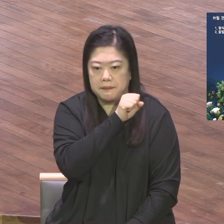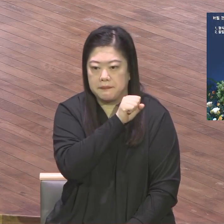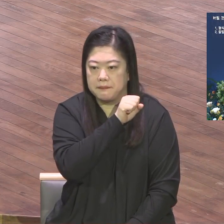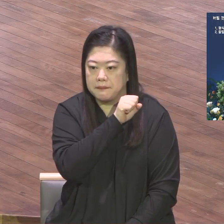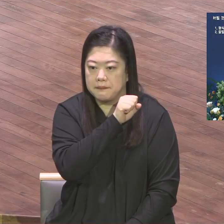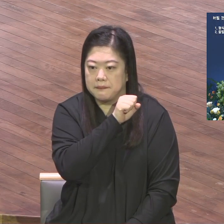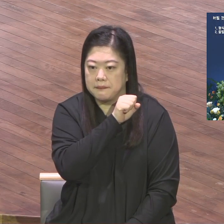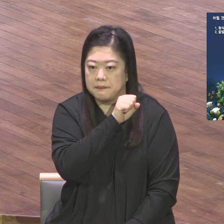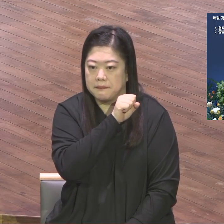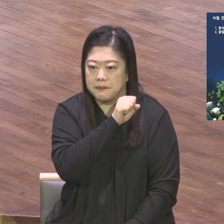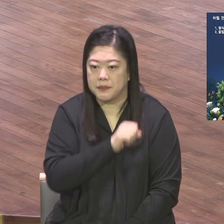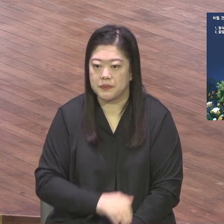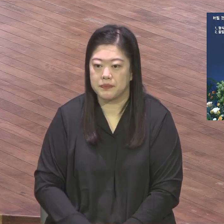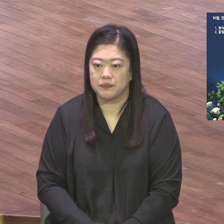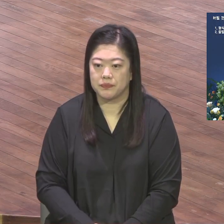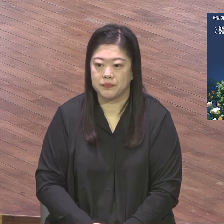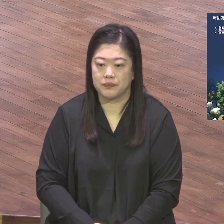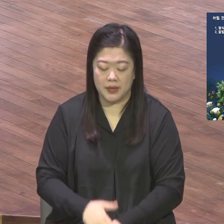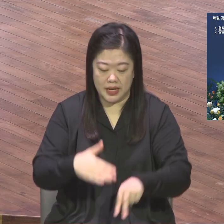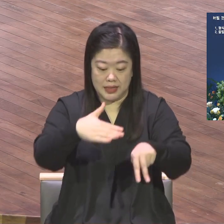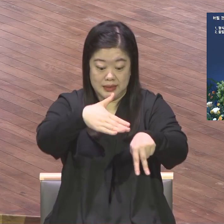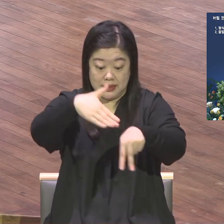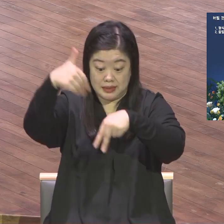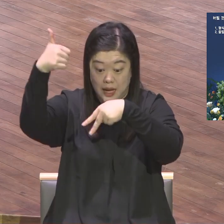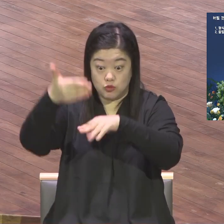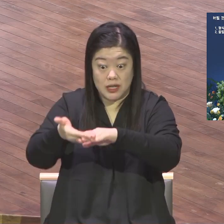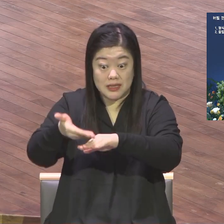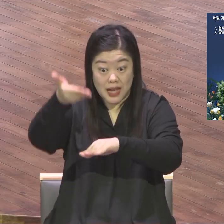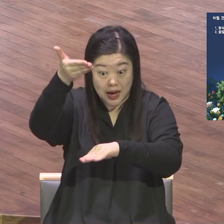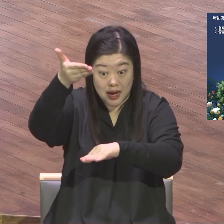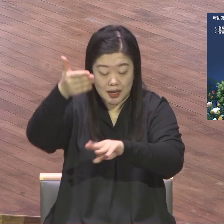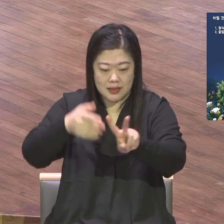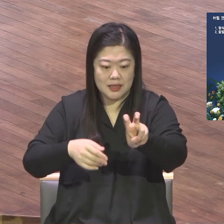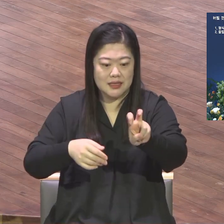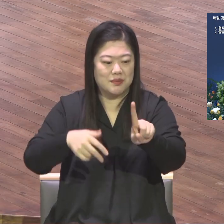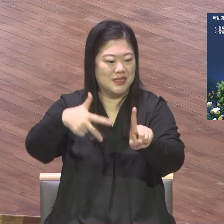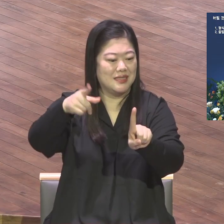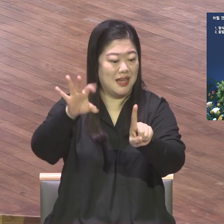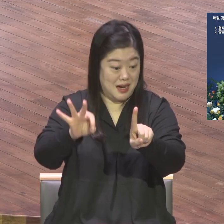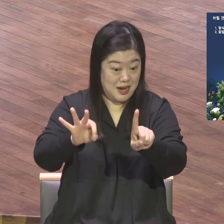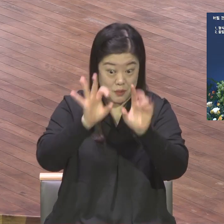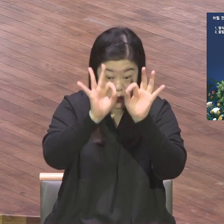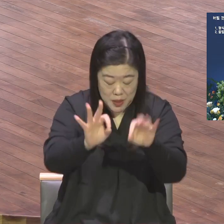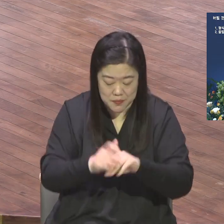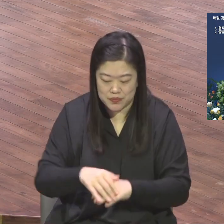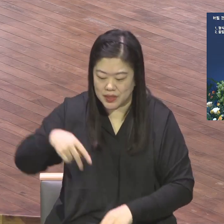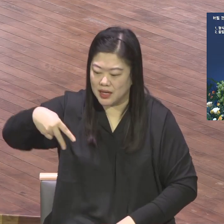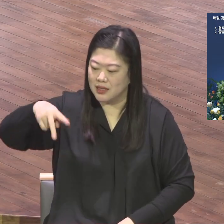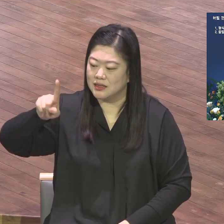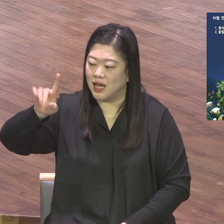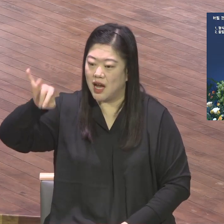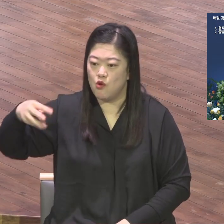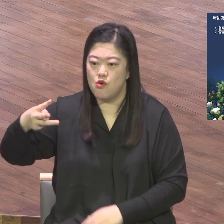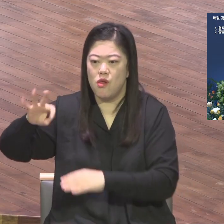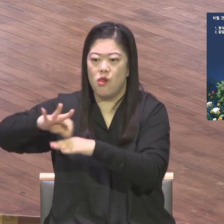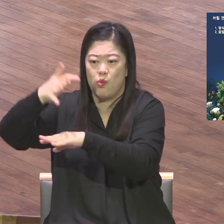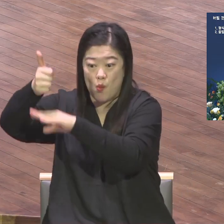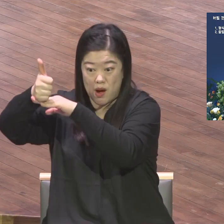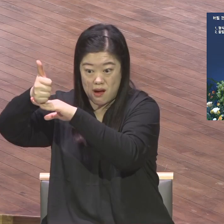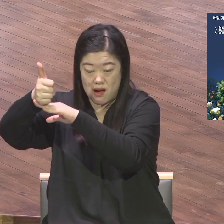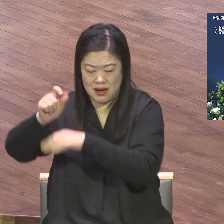사무엘상 21장에 보면 다윗이 사울왕을 피해 도망을 치다 보니까 너무 급하게 도망을 치다 보니까 먹을